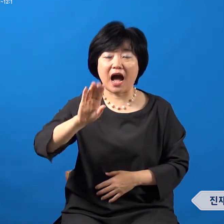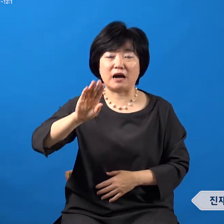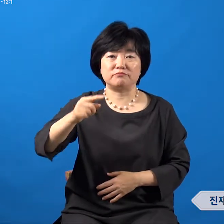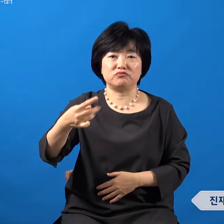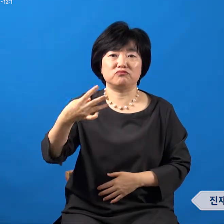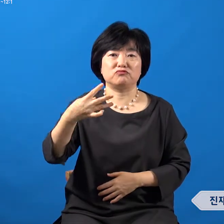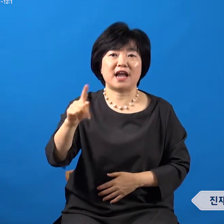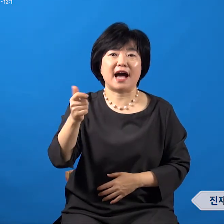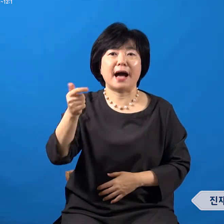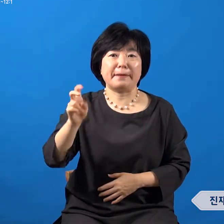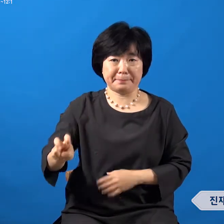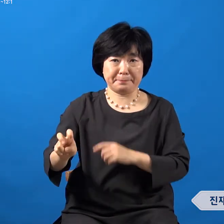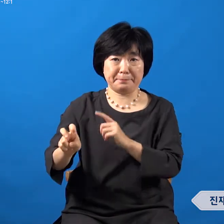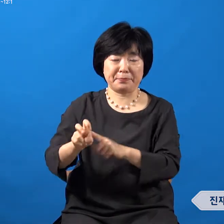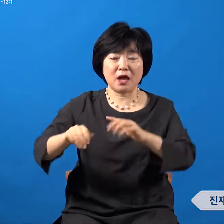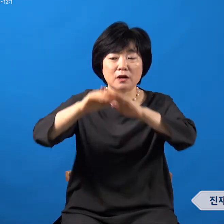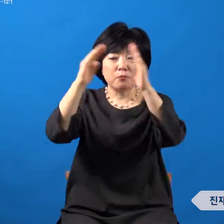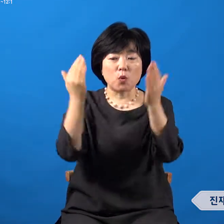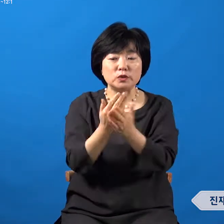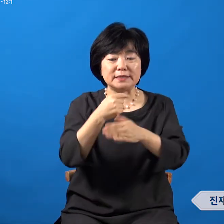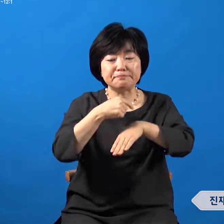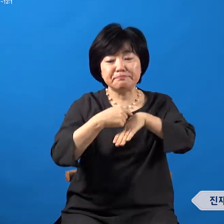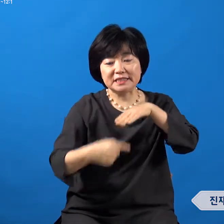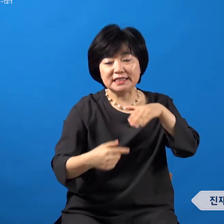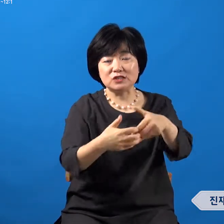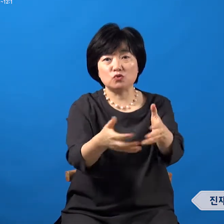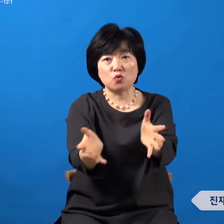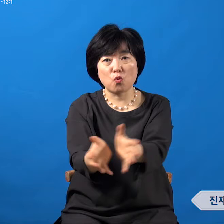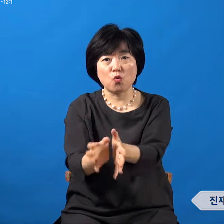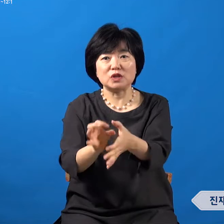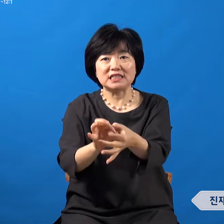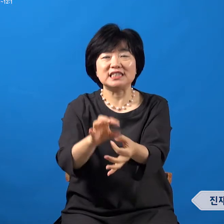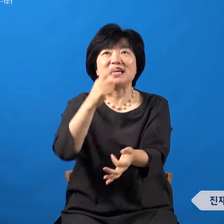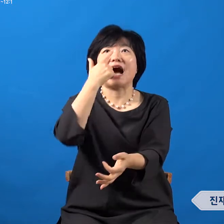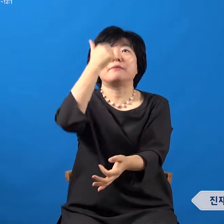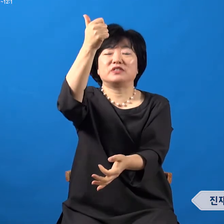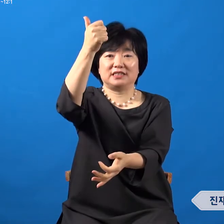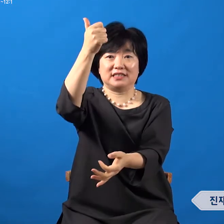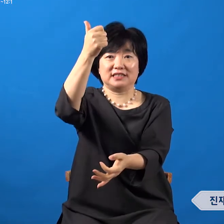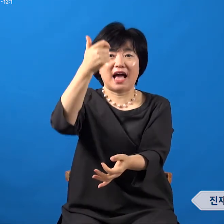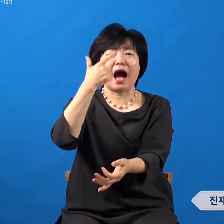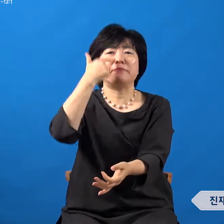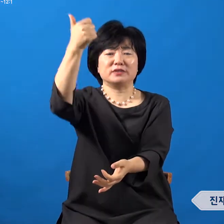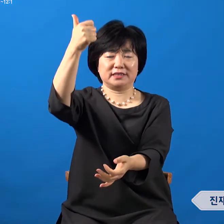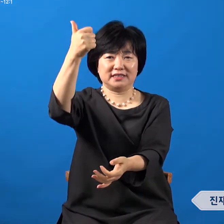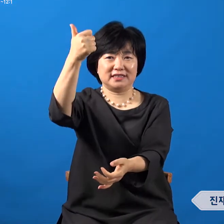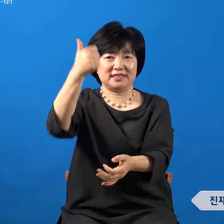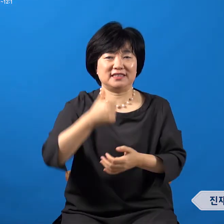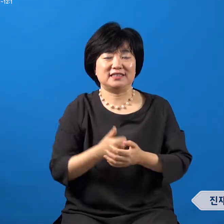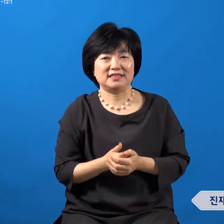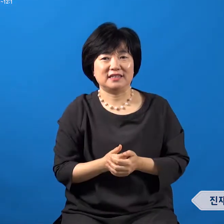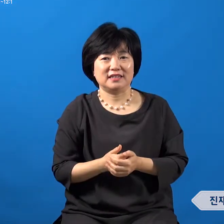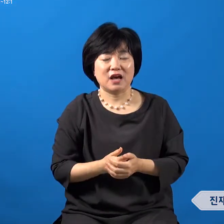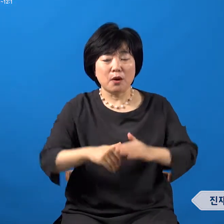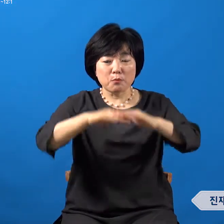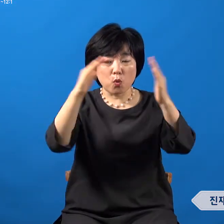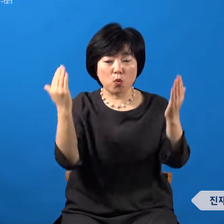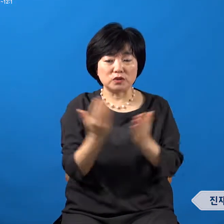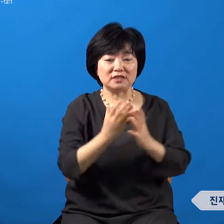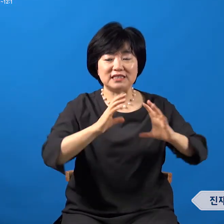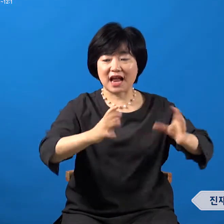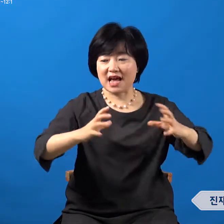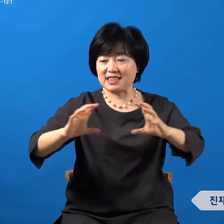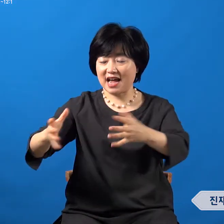여러 민족의 아버지가 되게 하려 함이라. 아브라함 아버지입니다. 아브라함